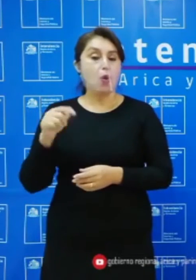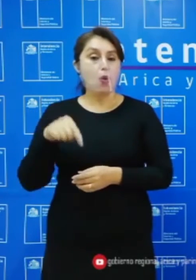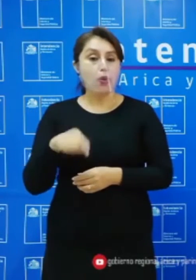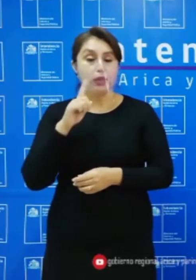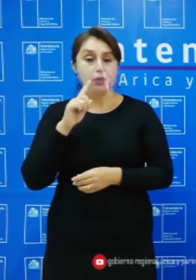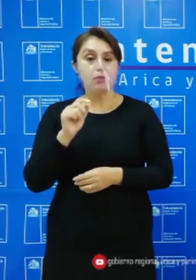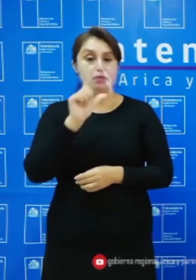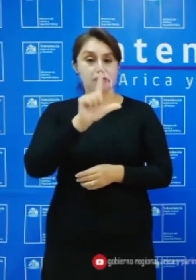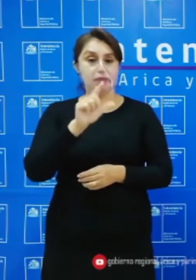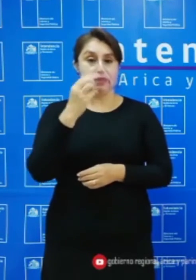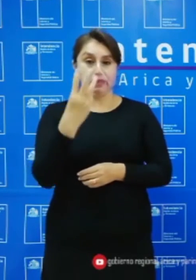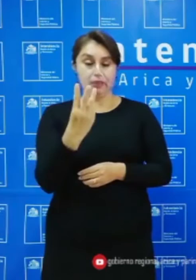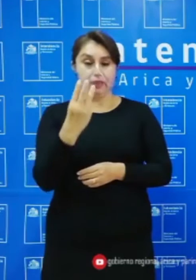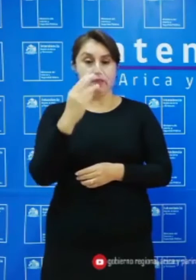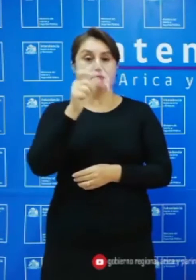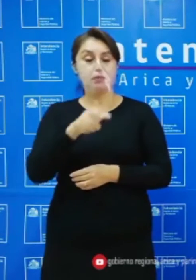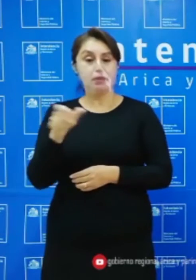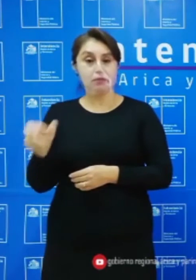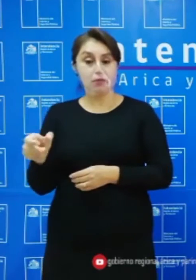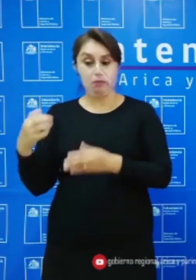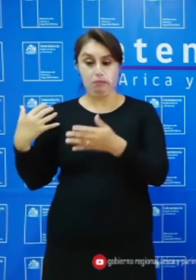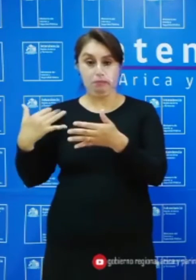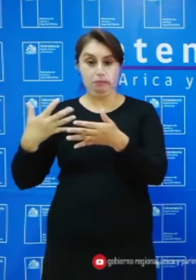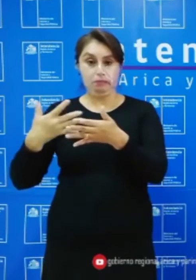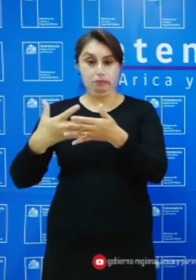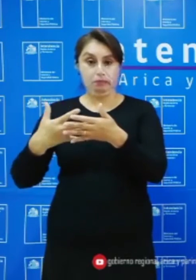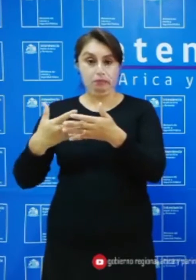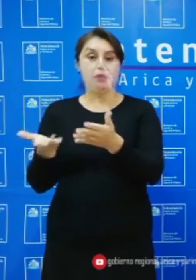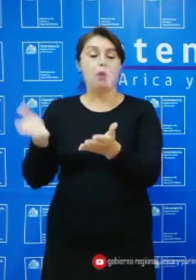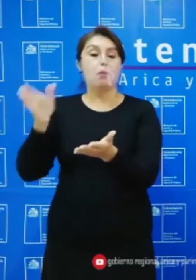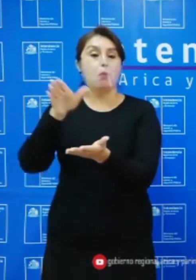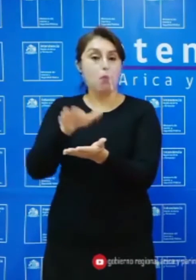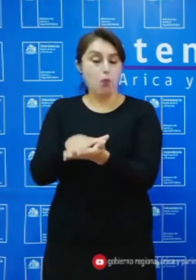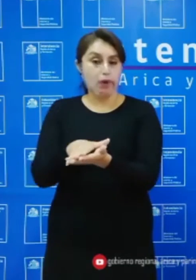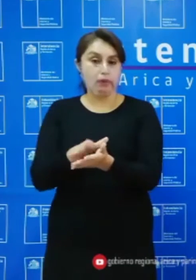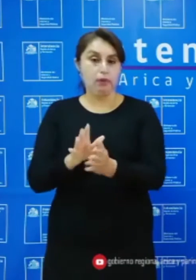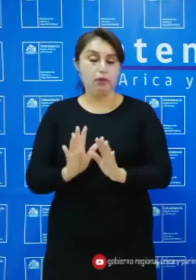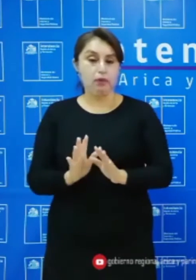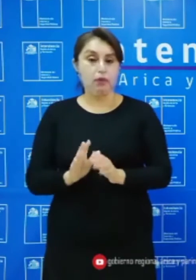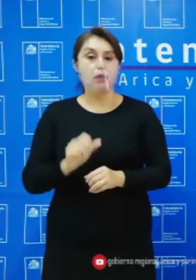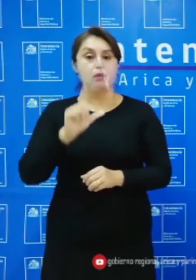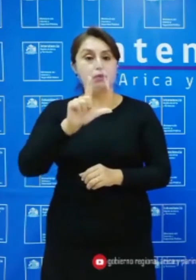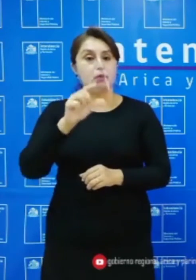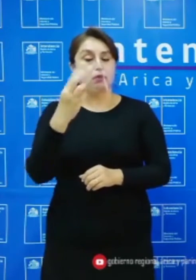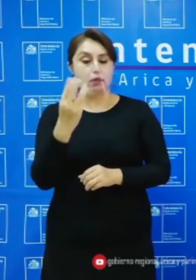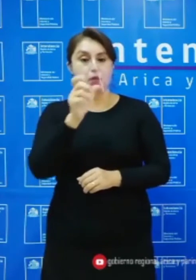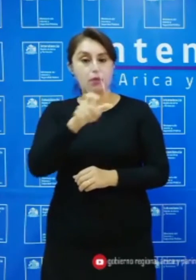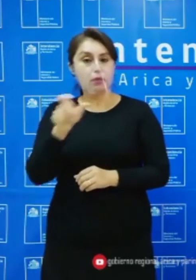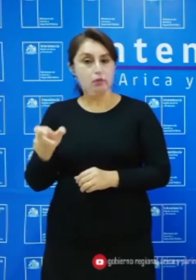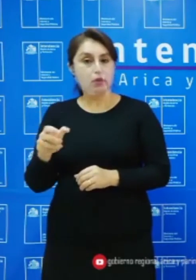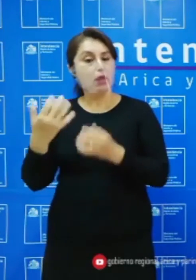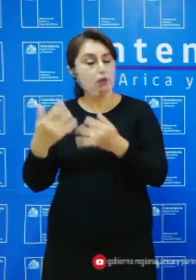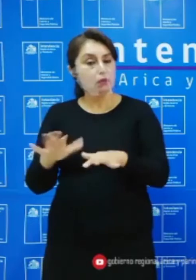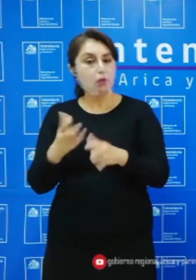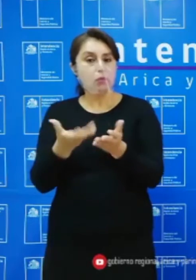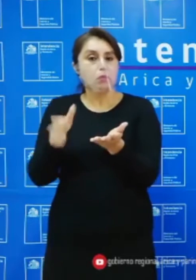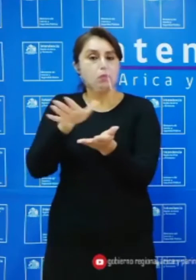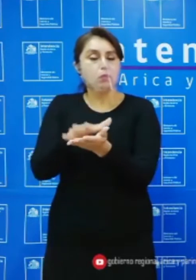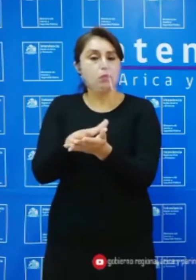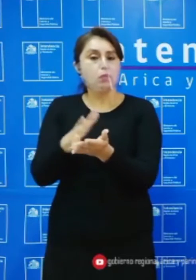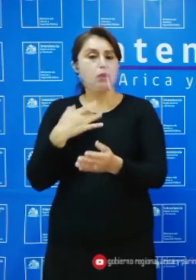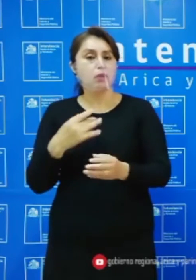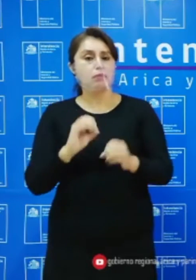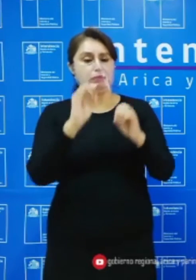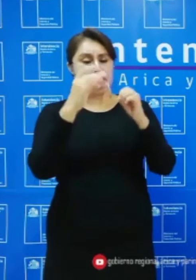de 73 pacientes fallecidos y no es tan solo una cifra. Son 73 personas que se nos fueron a causa